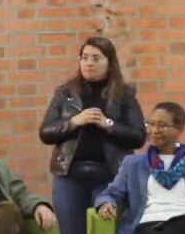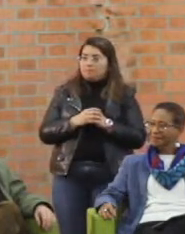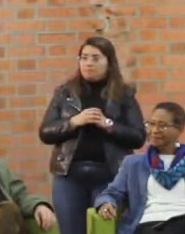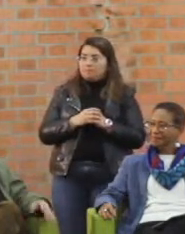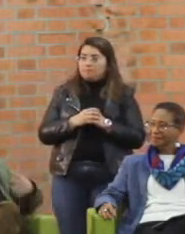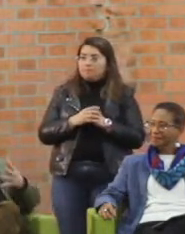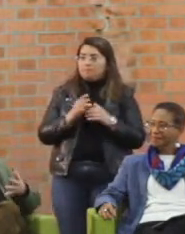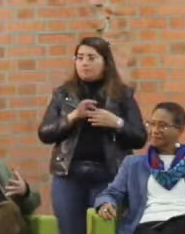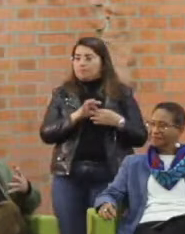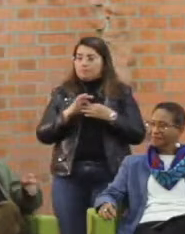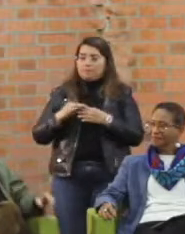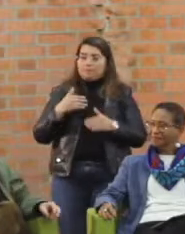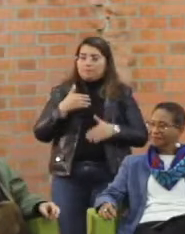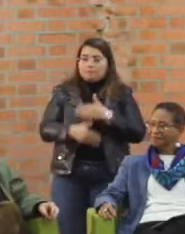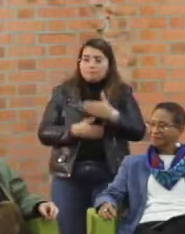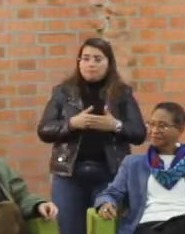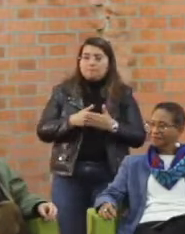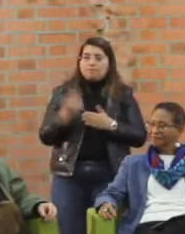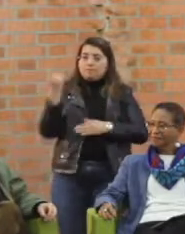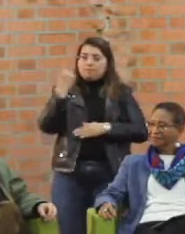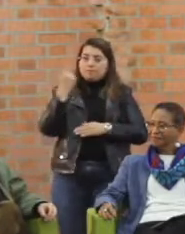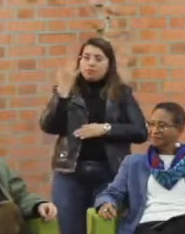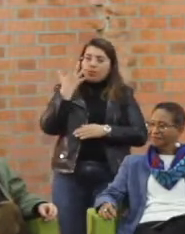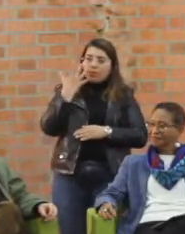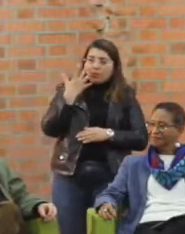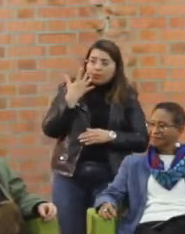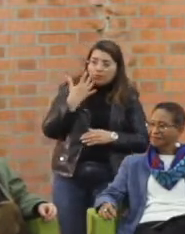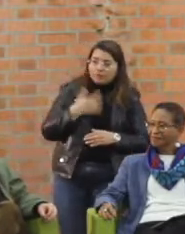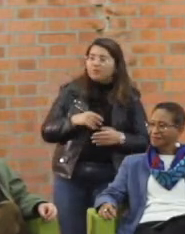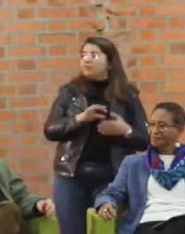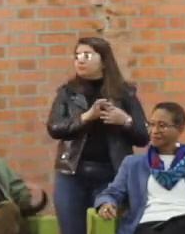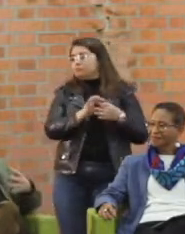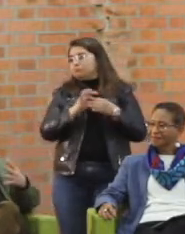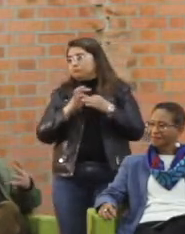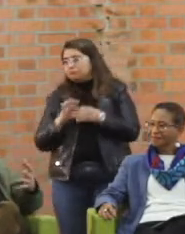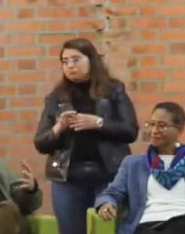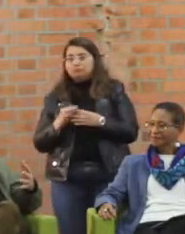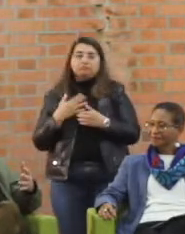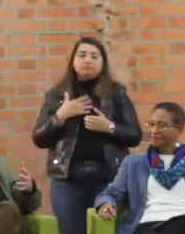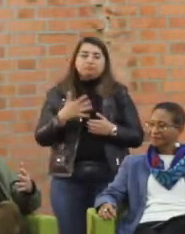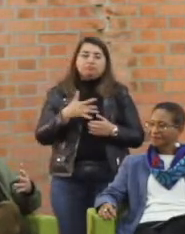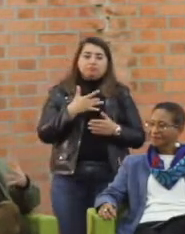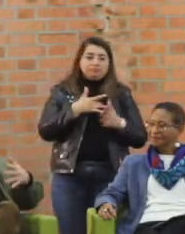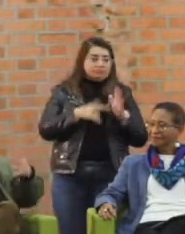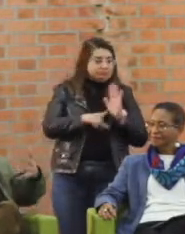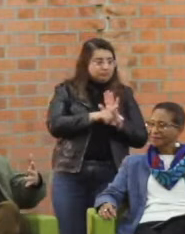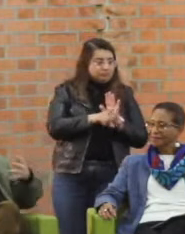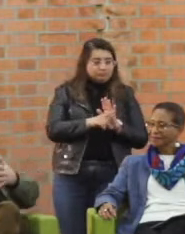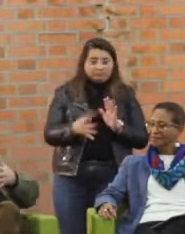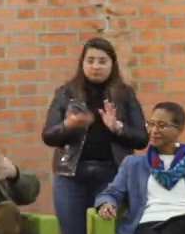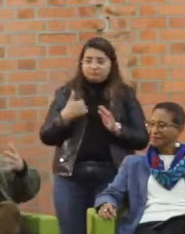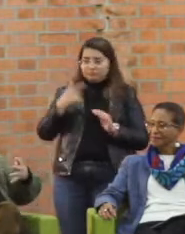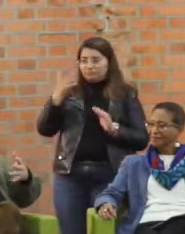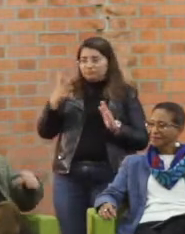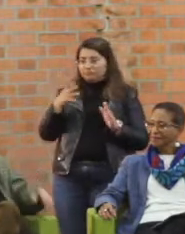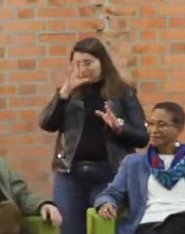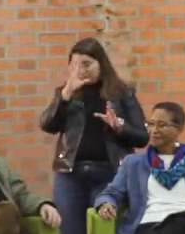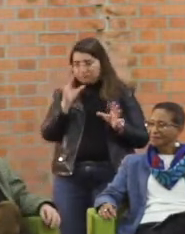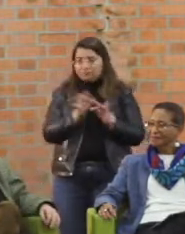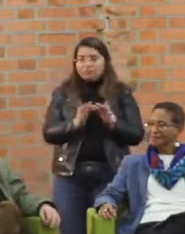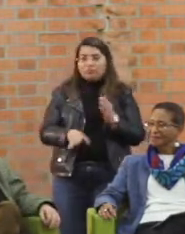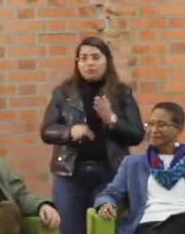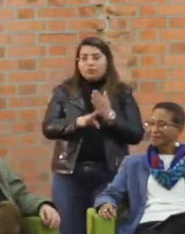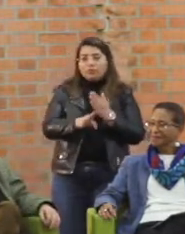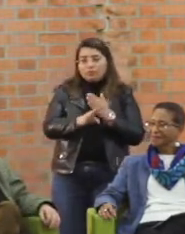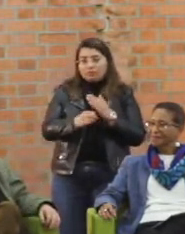de vida y de alegría porque sobre todo Para quienes no somos creyentes en la inmortalidad consiste en que